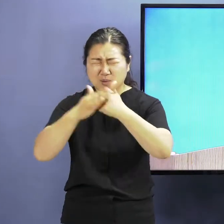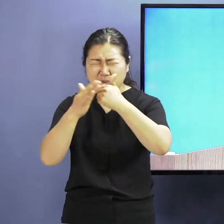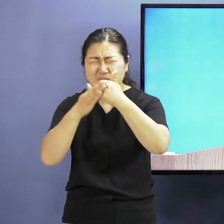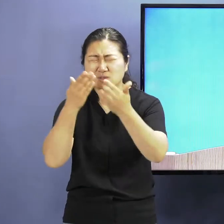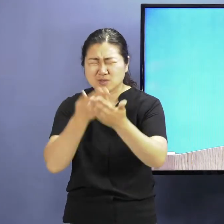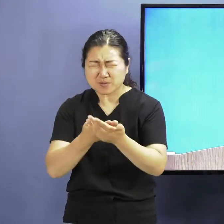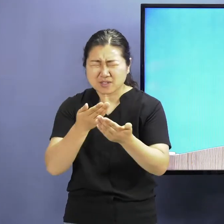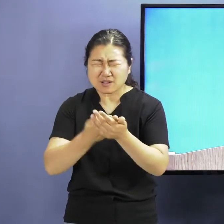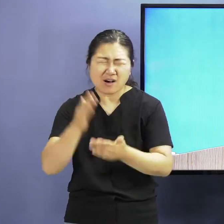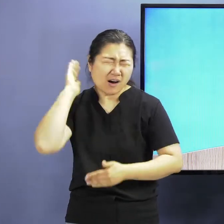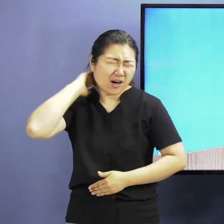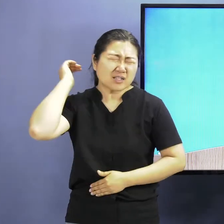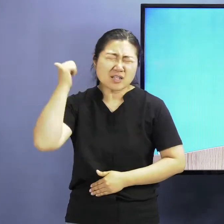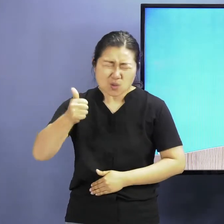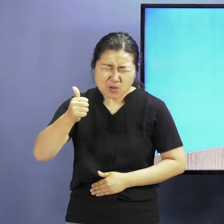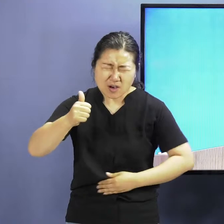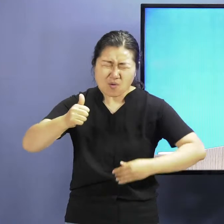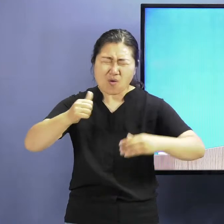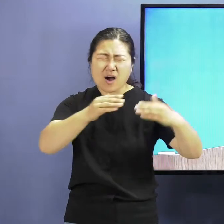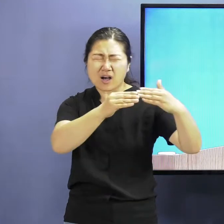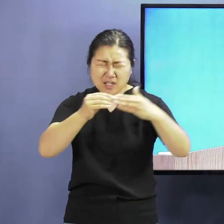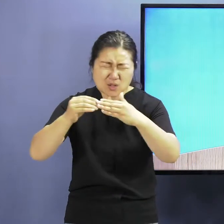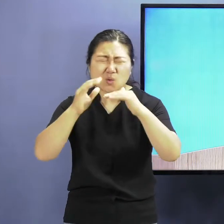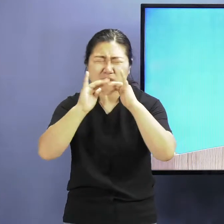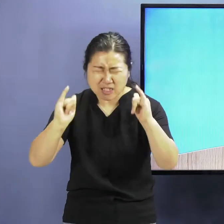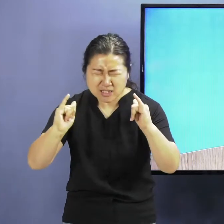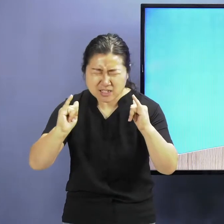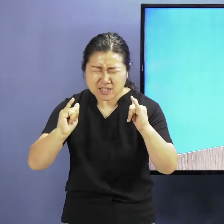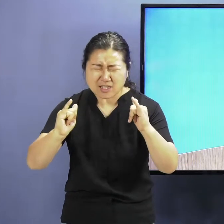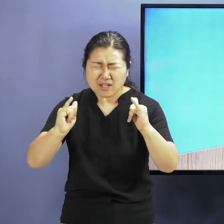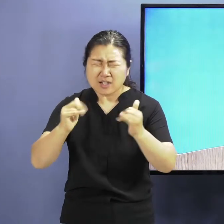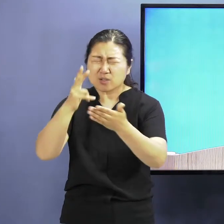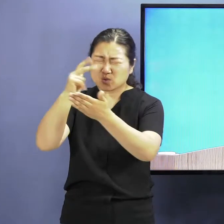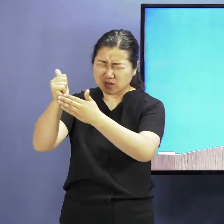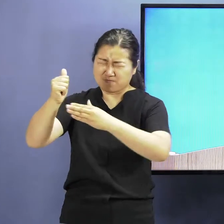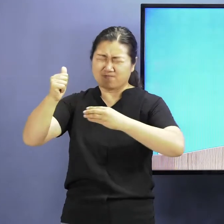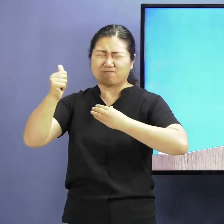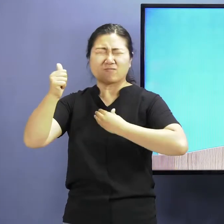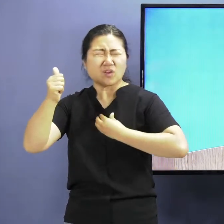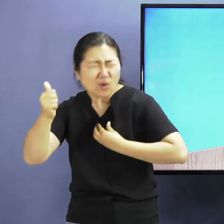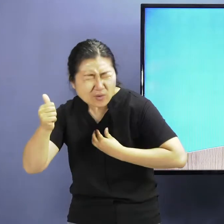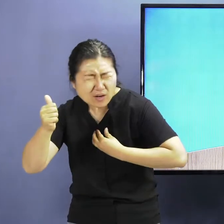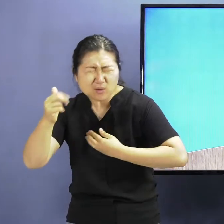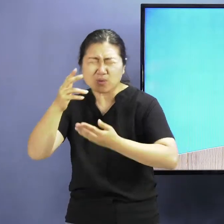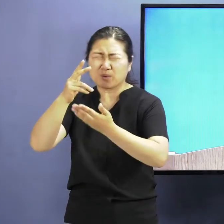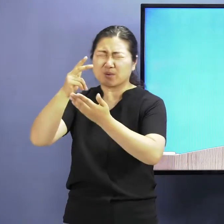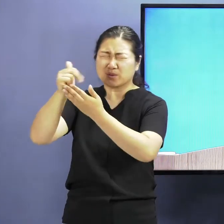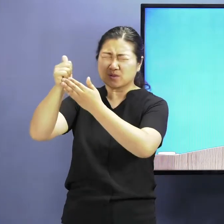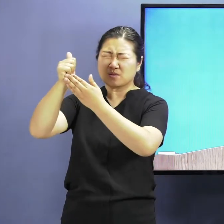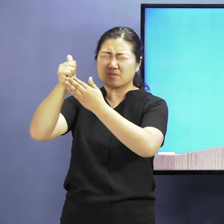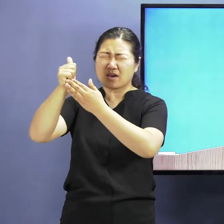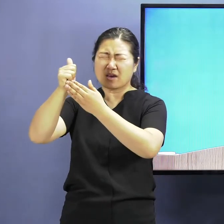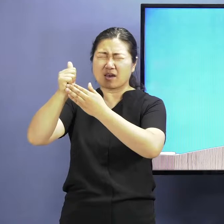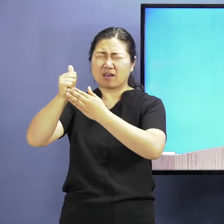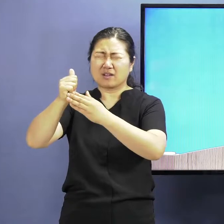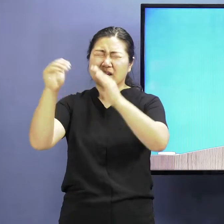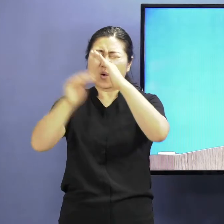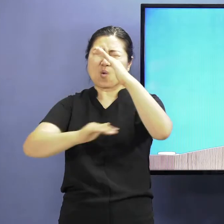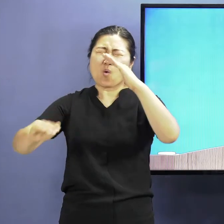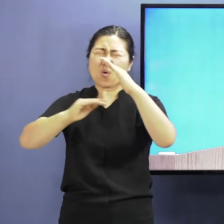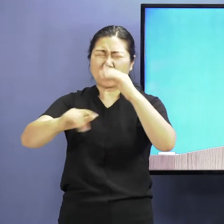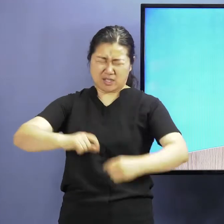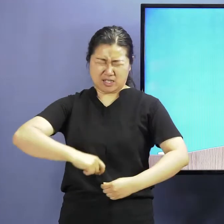주님의 강한 팔로 이끌어 주님을 경외하며 공의와 정의로 이 나라를 이끌어가게 하옵소서.